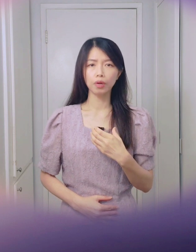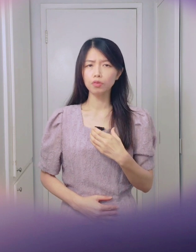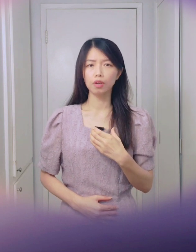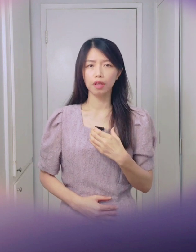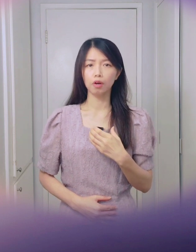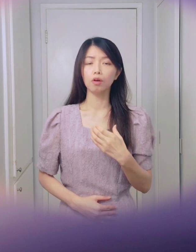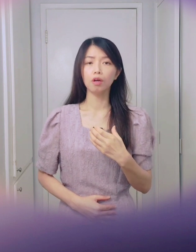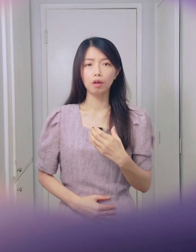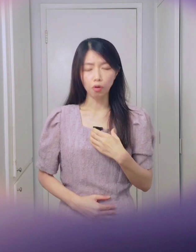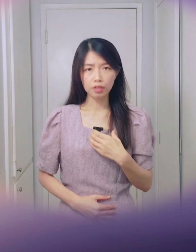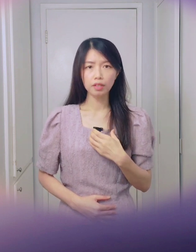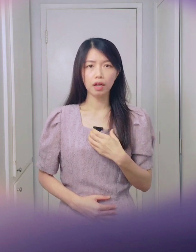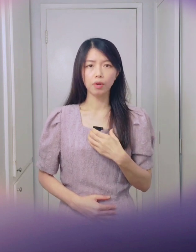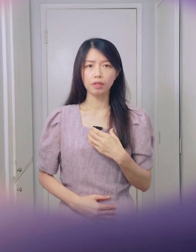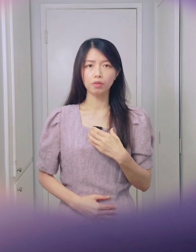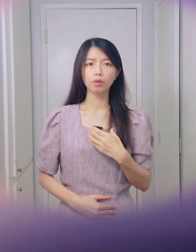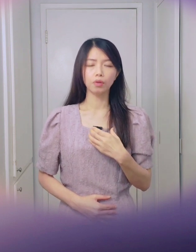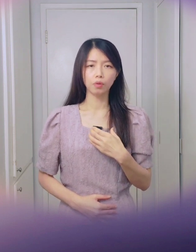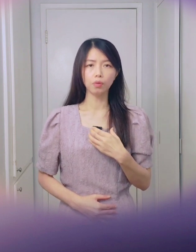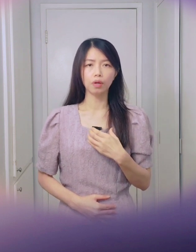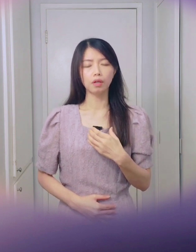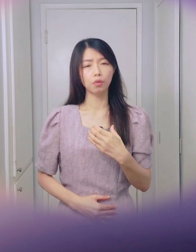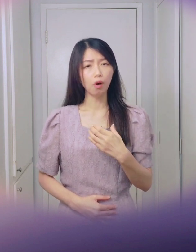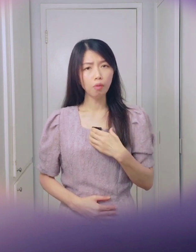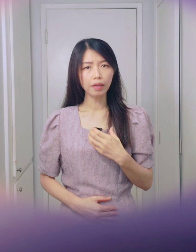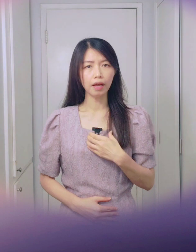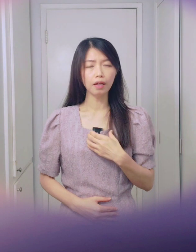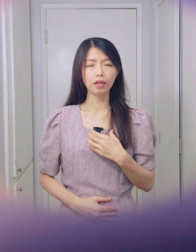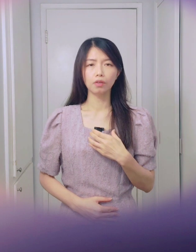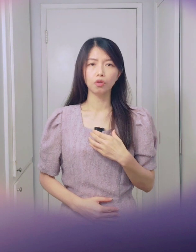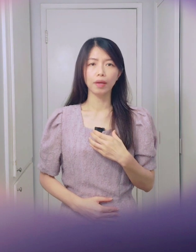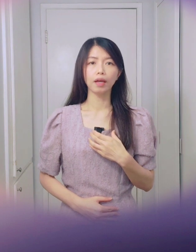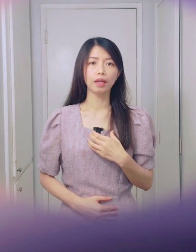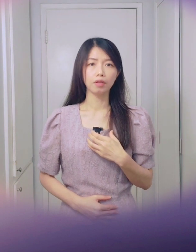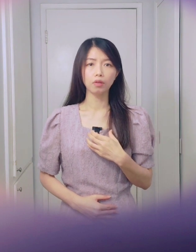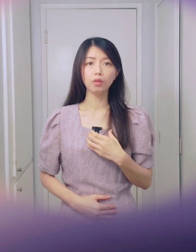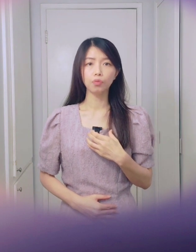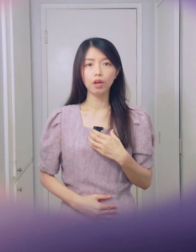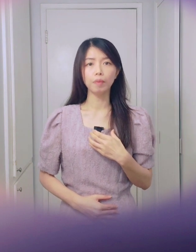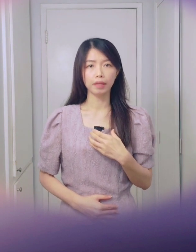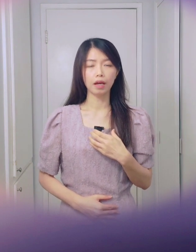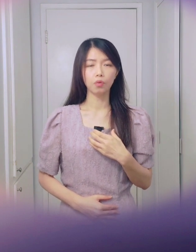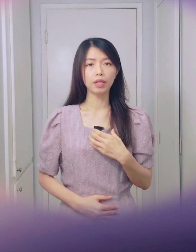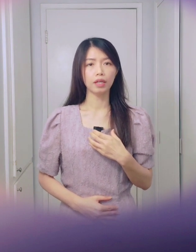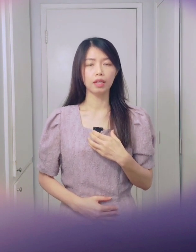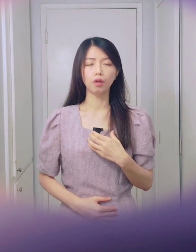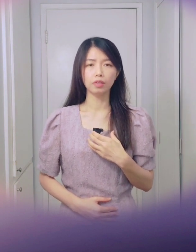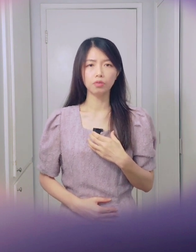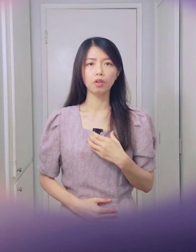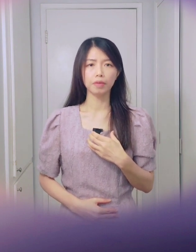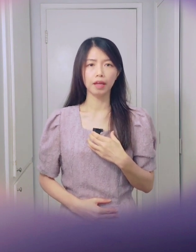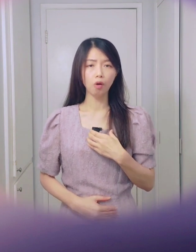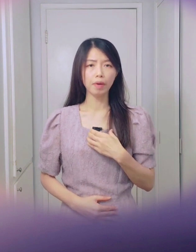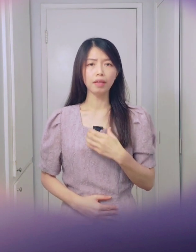어둡게 표정을 해주셔야 돼요. 거칠다라고 하는 뜻의 수어도 되고, 그리고 험하다, 그리고 맥락에 따라서는 위험하다, 위기 이런